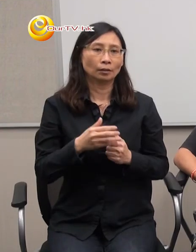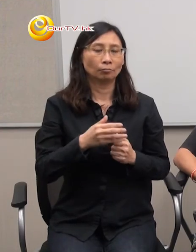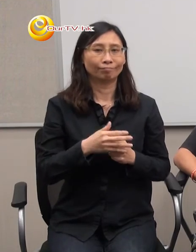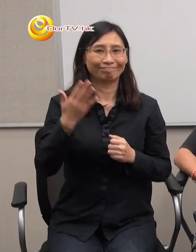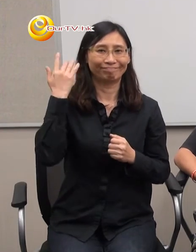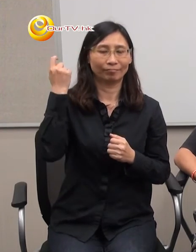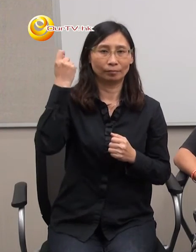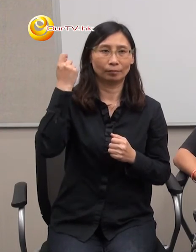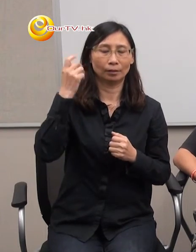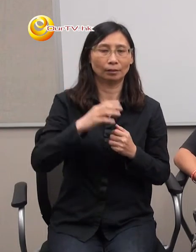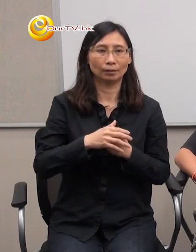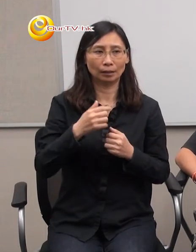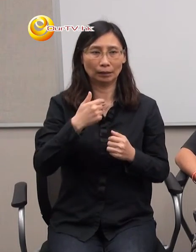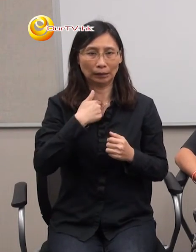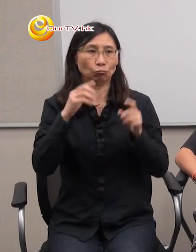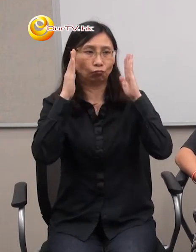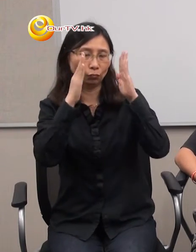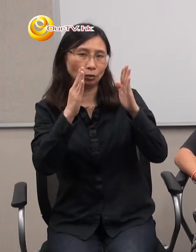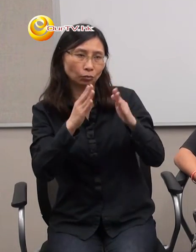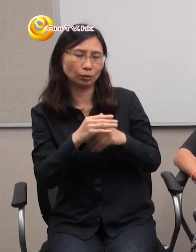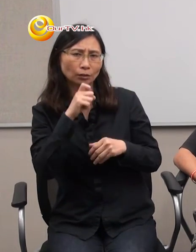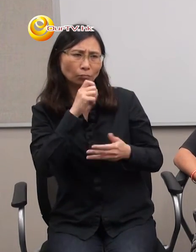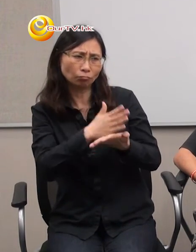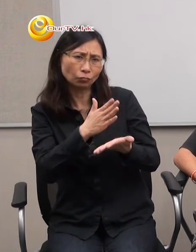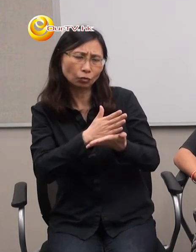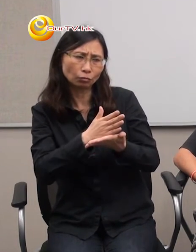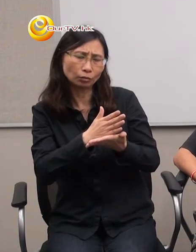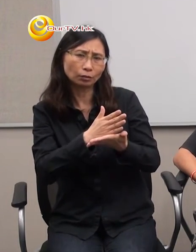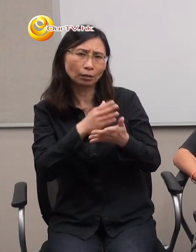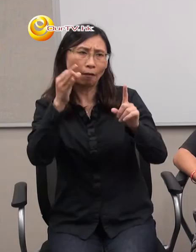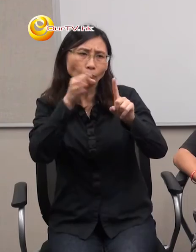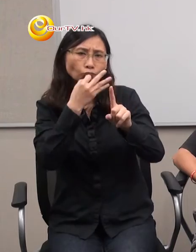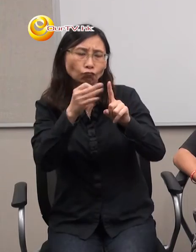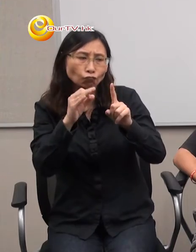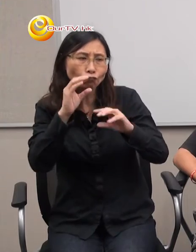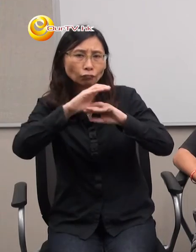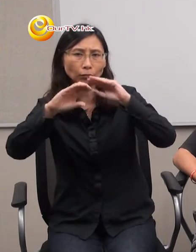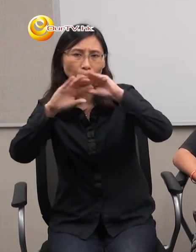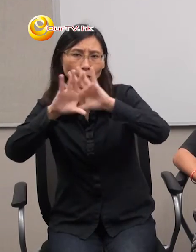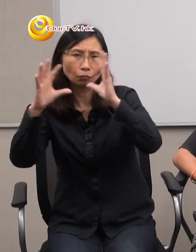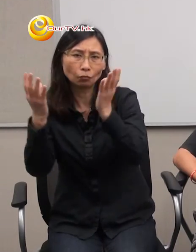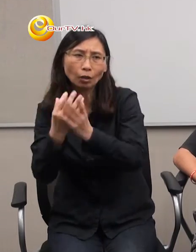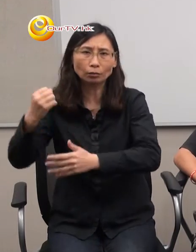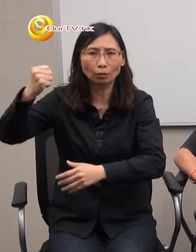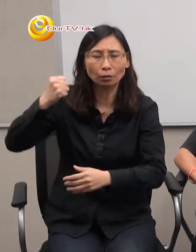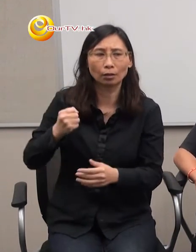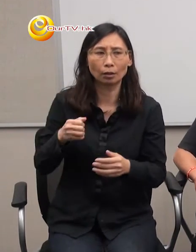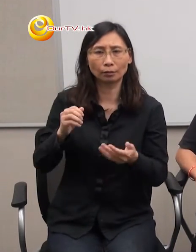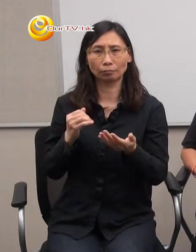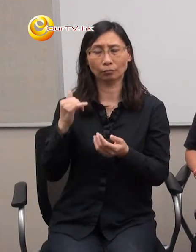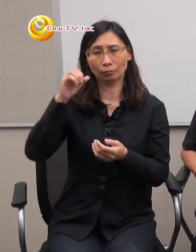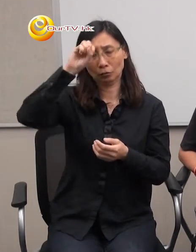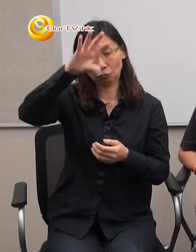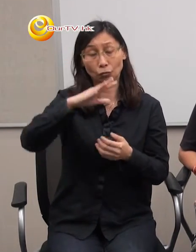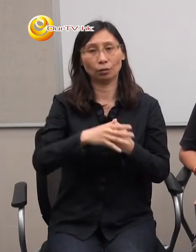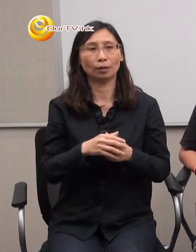日其實都會留意到，就係話即係依啲咁嘅唔同嘅非建制派勢力本身係出現，又或者去到我哋節目嬲尾